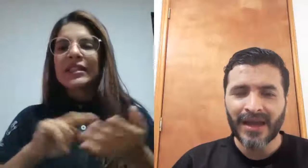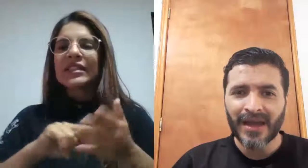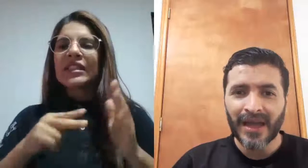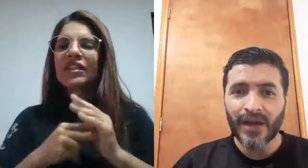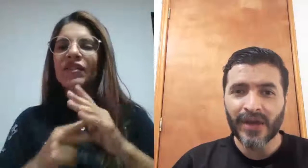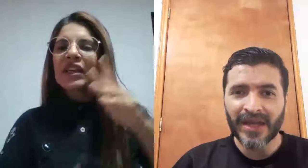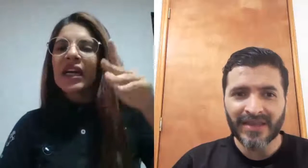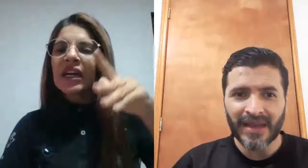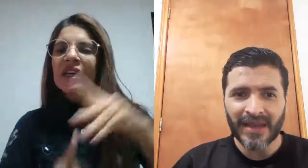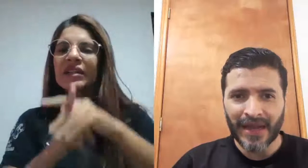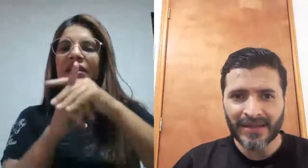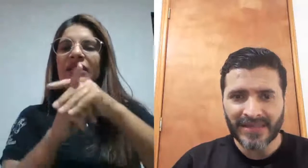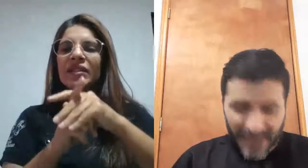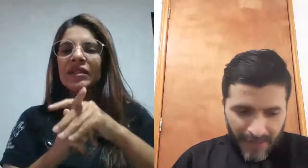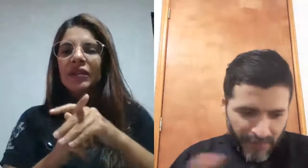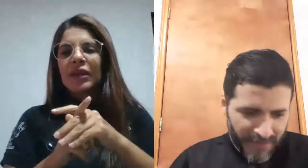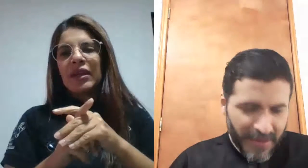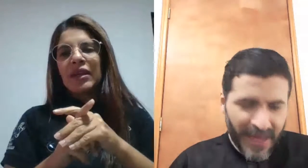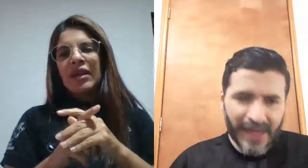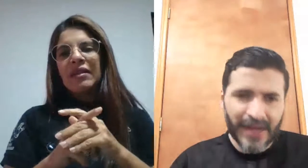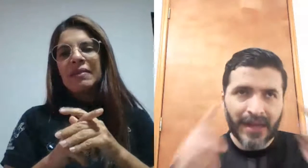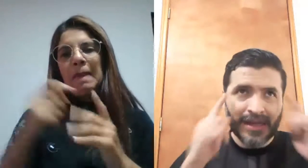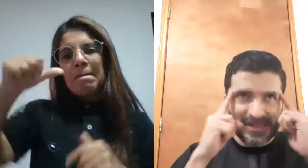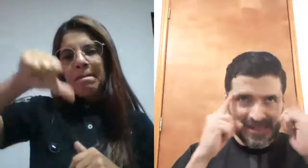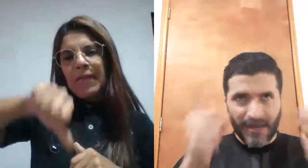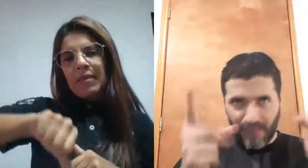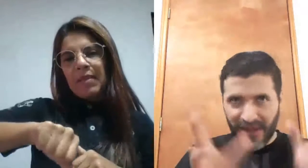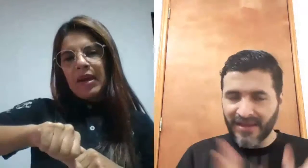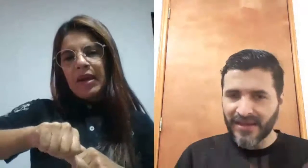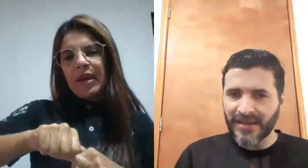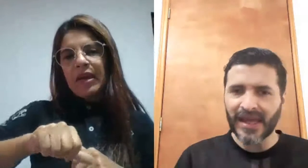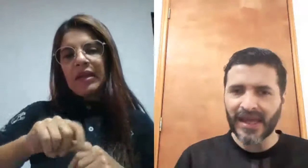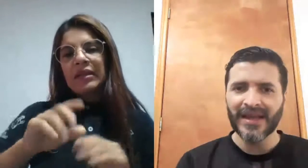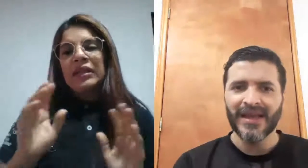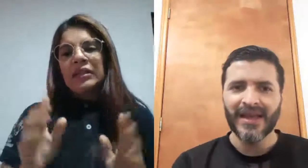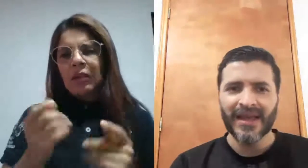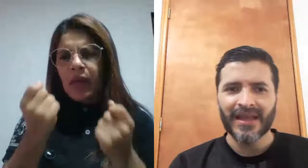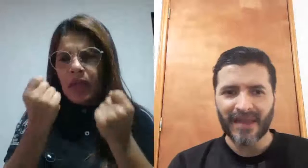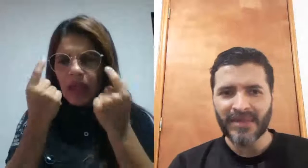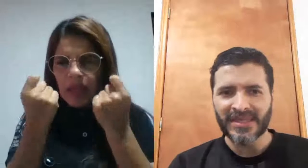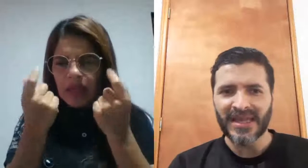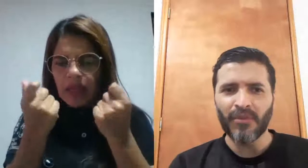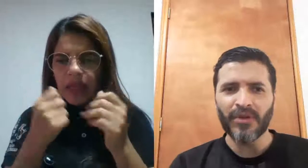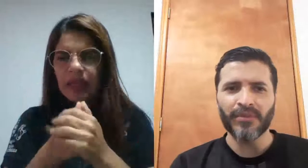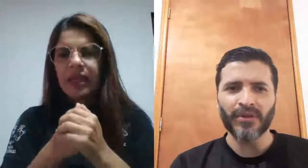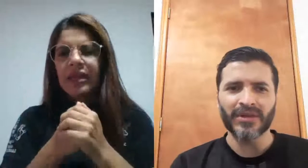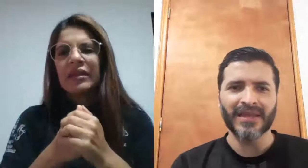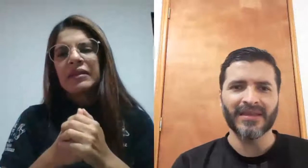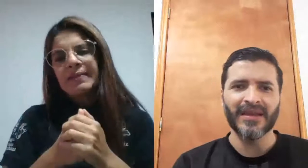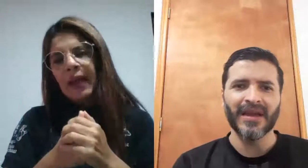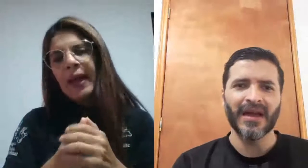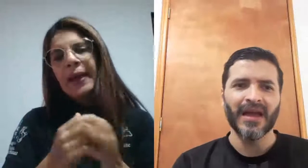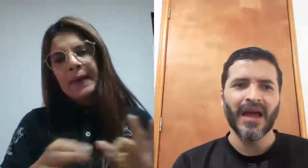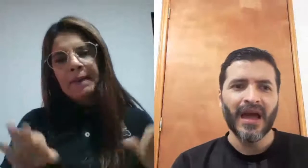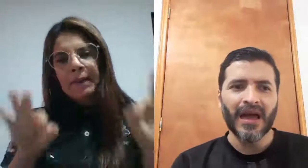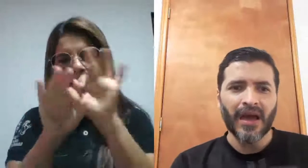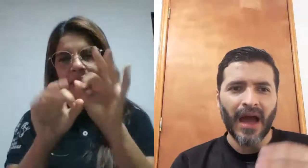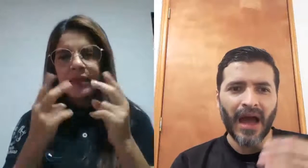Hannibal, el origen del mal. Si la pueden ver, si la pueden entender, también sería muy